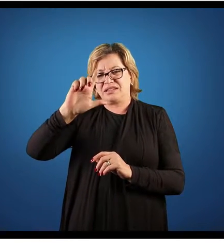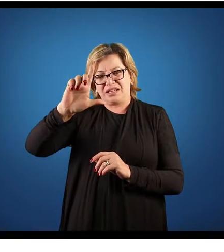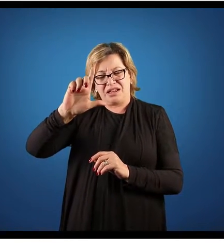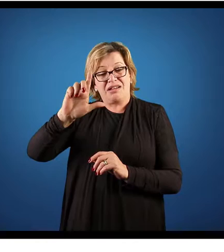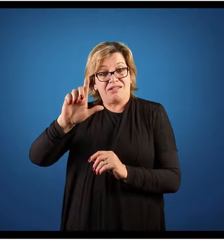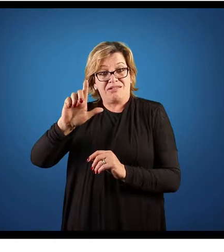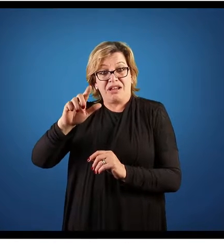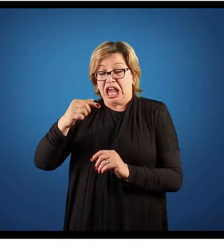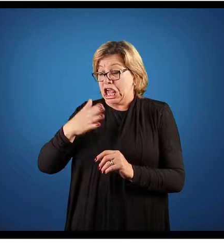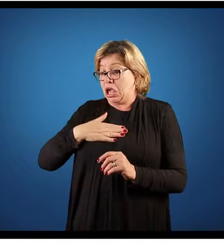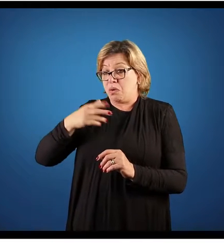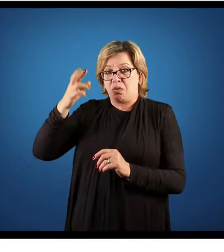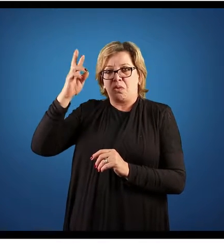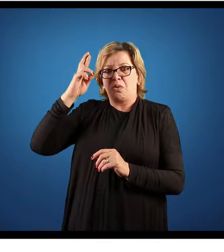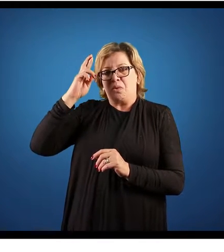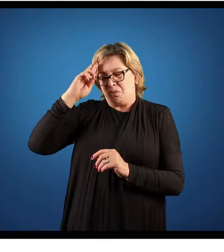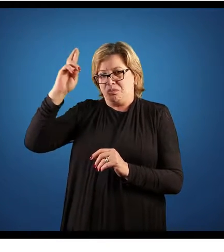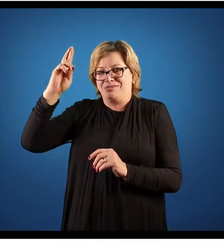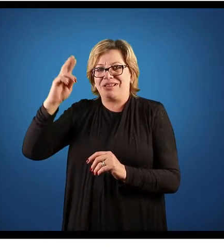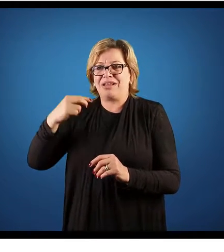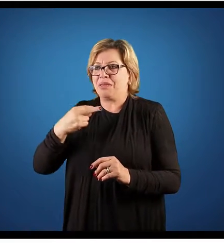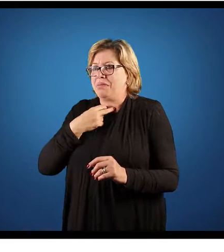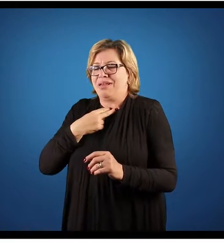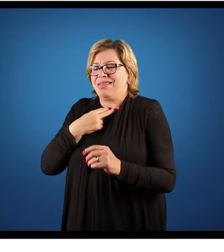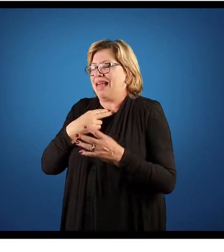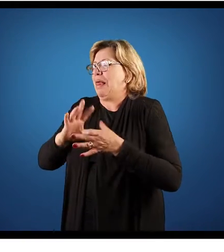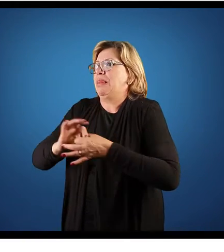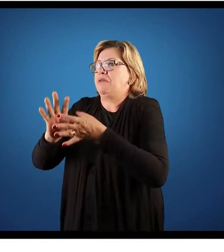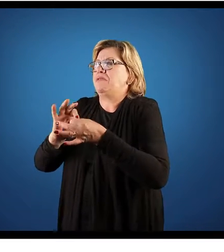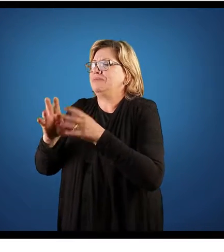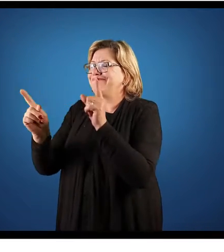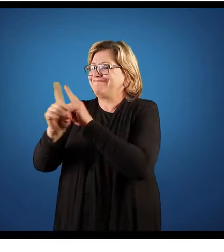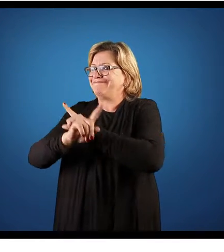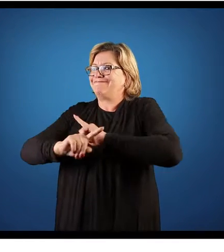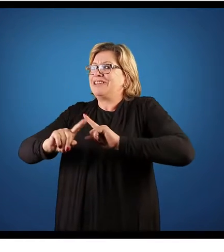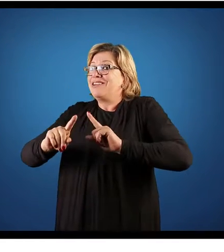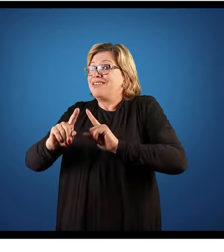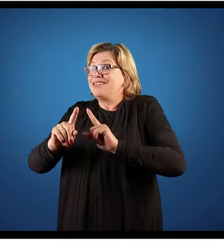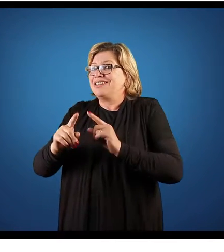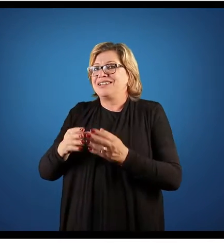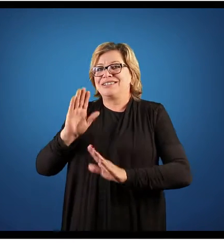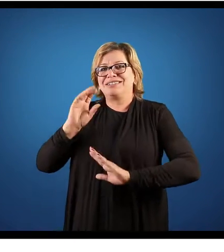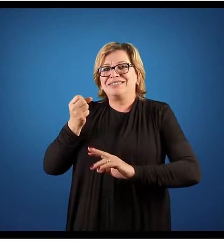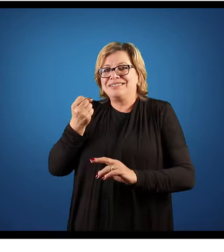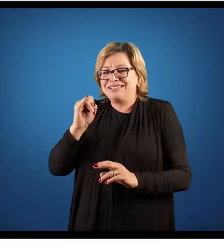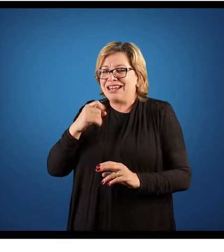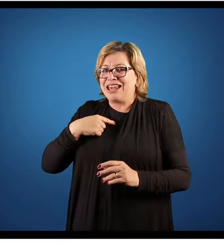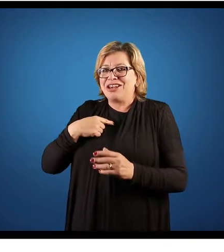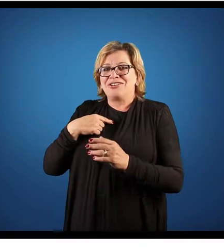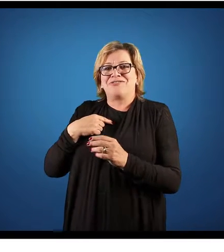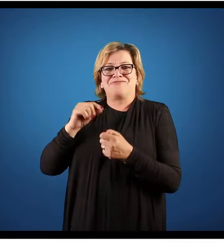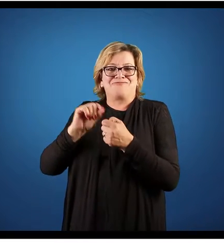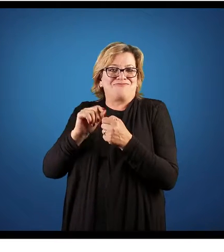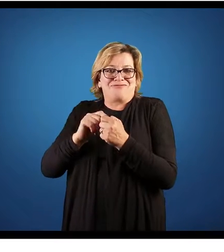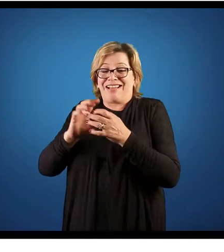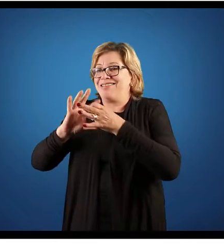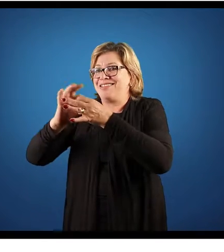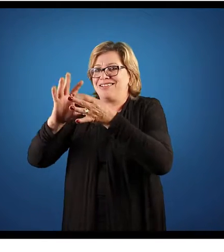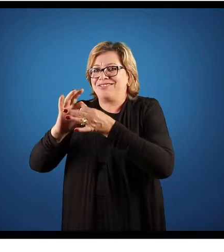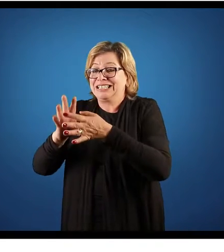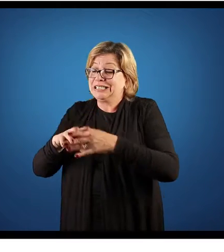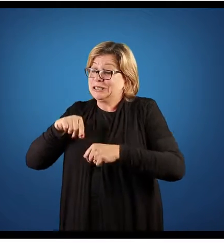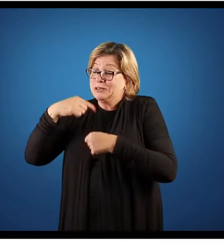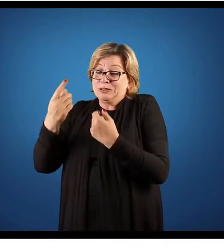posso fazer mas eu vou ter que arcar com as conseqüências né dc dessa decisão feita de ser essa tomada de decisão